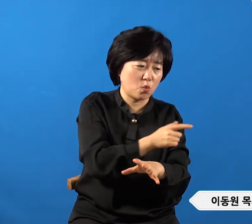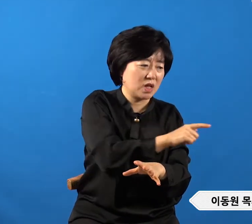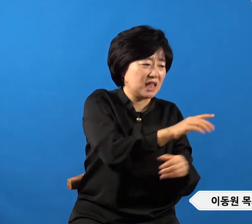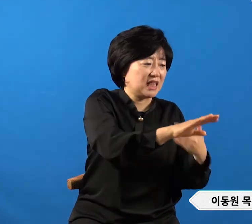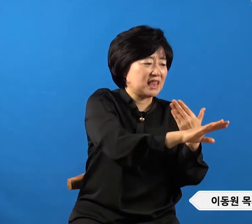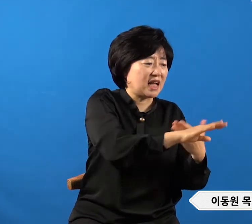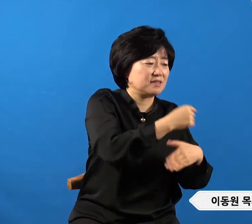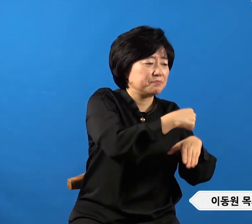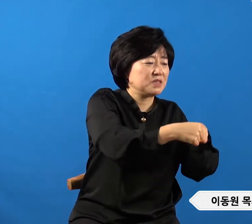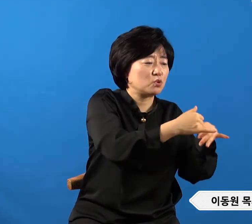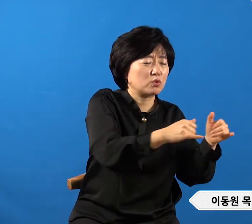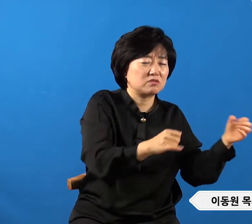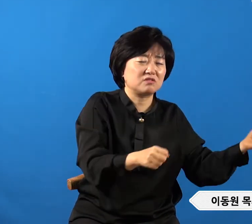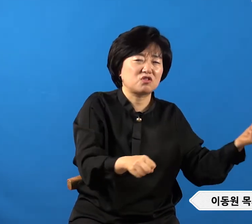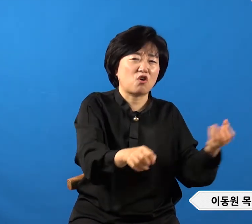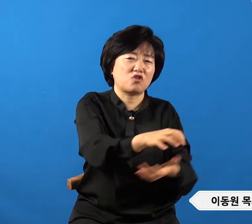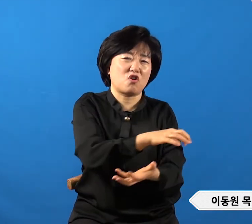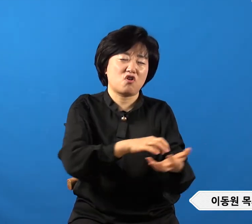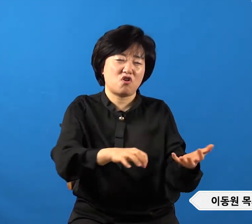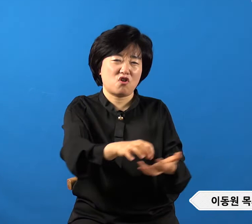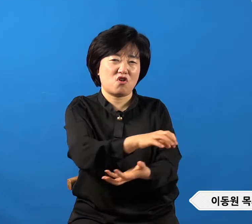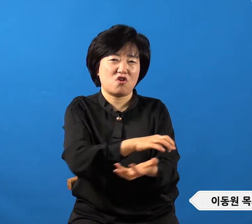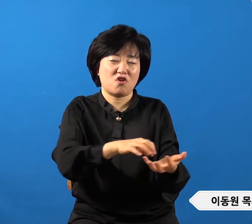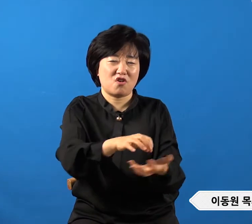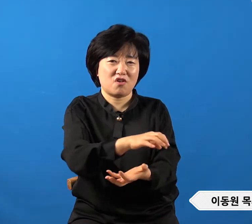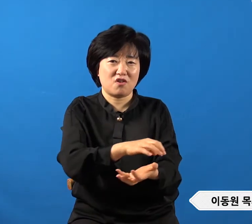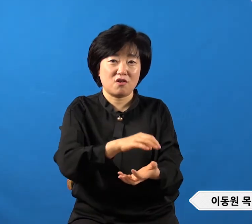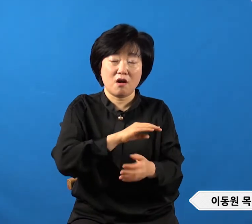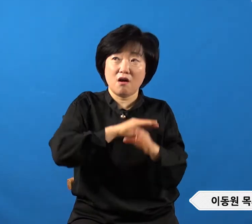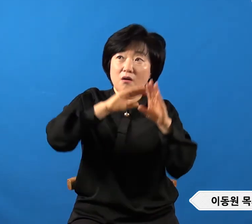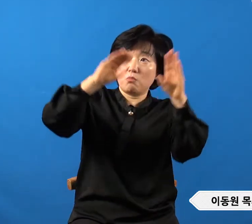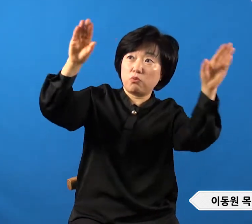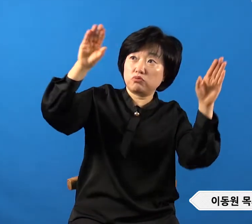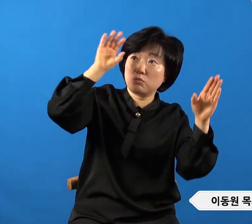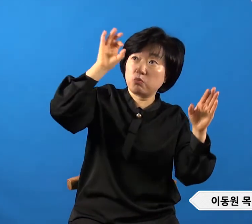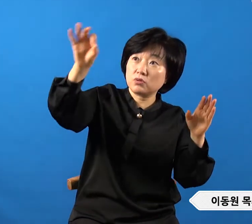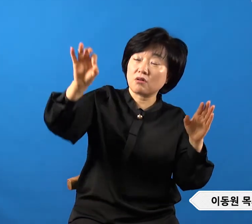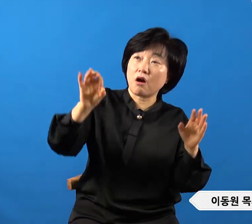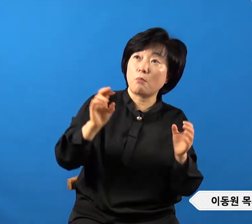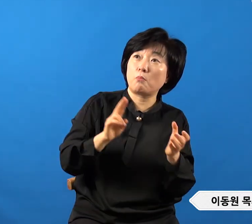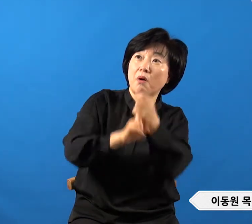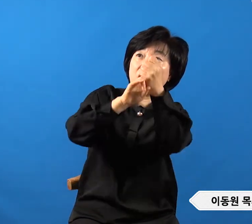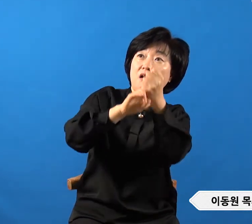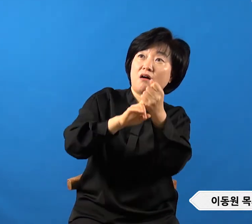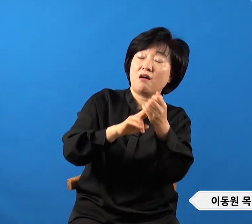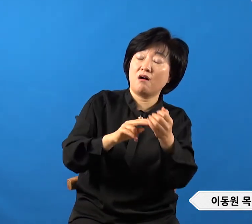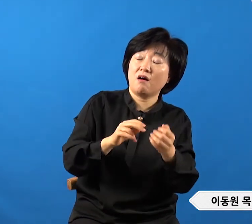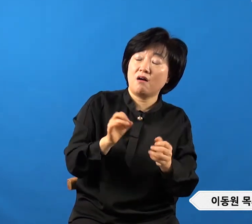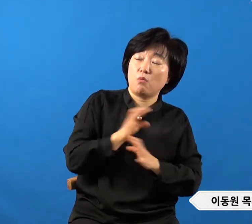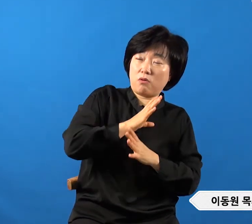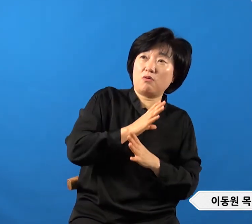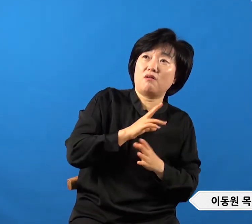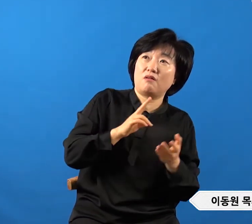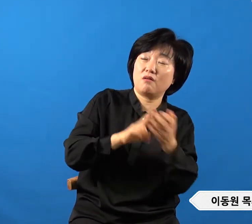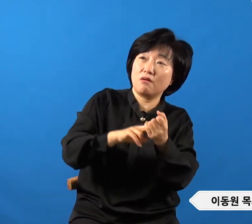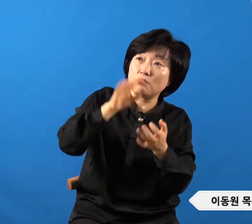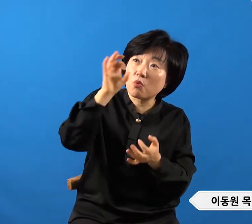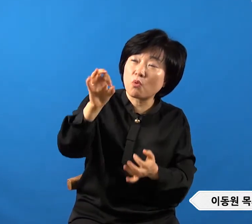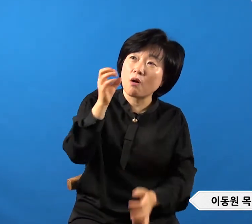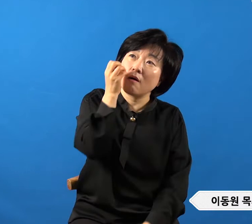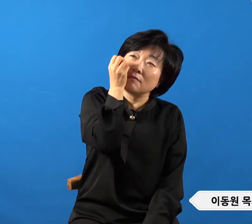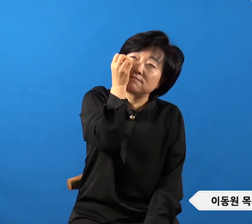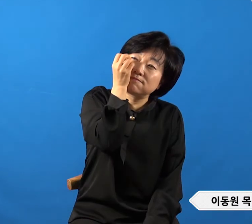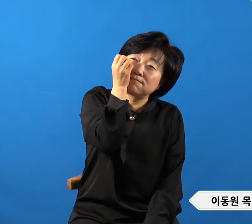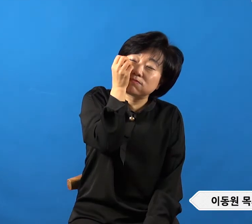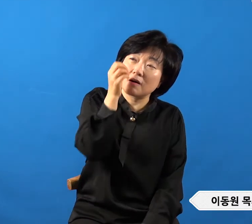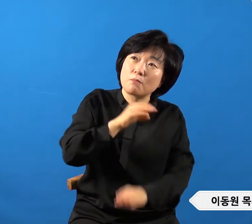함께 섞여서 떠났다 이 말이에요. 보니까 모세를 통해서 하나님이 기적을 행하시고 놀라운 이적이 나타나는 것을 보고